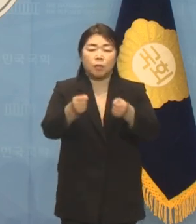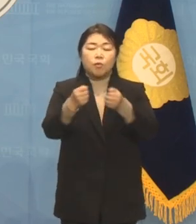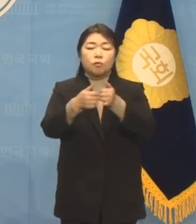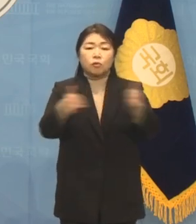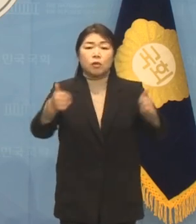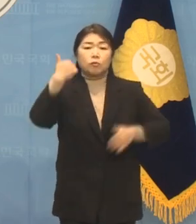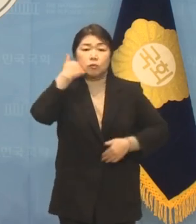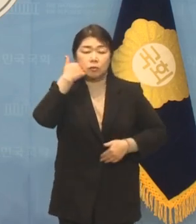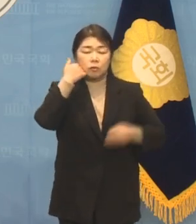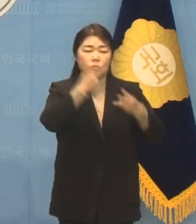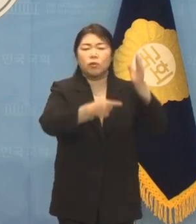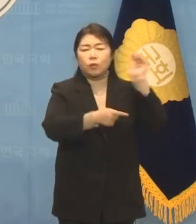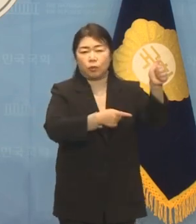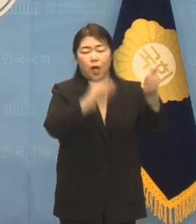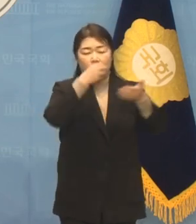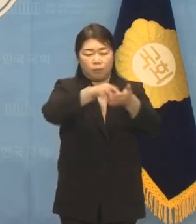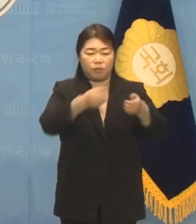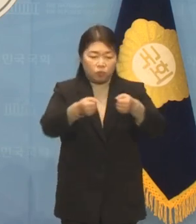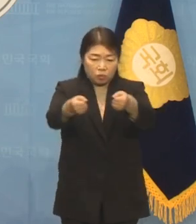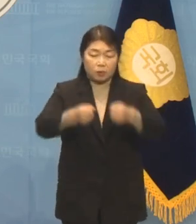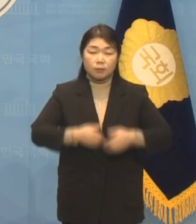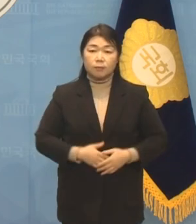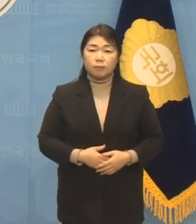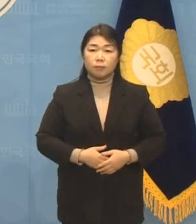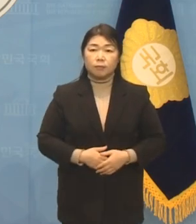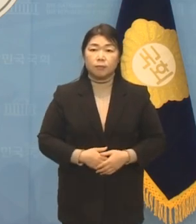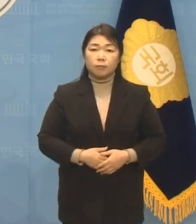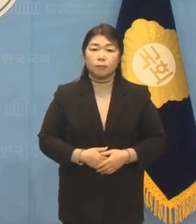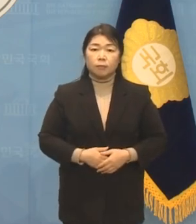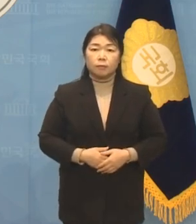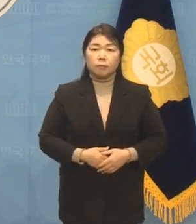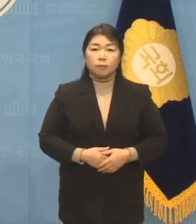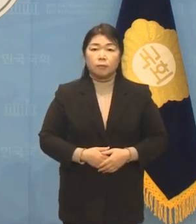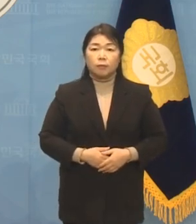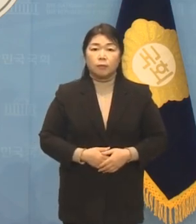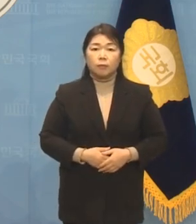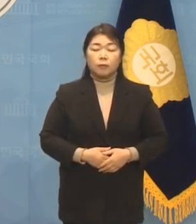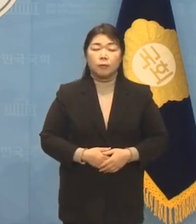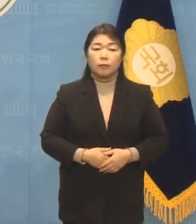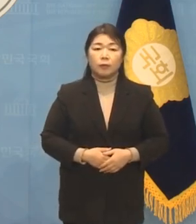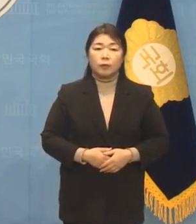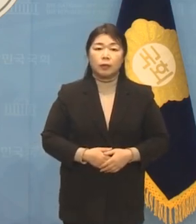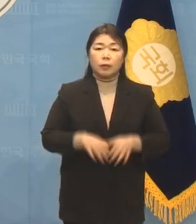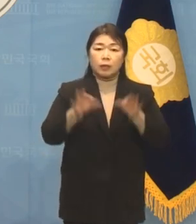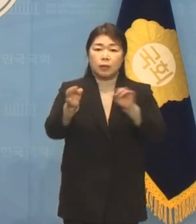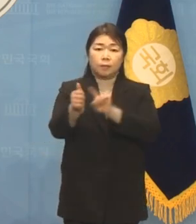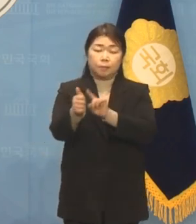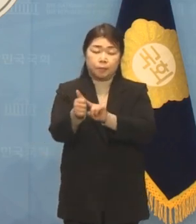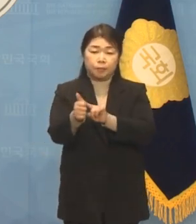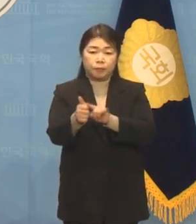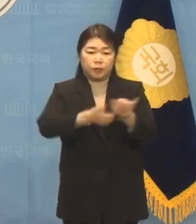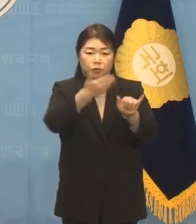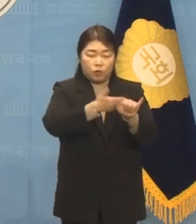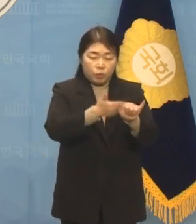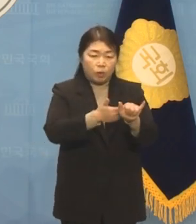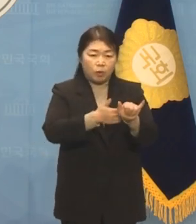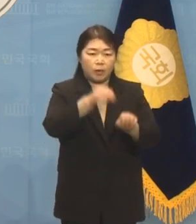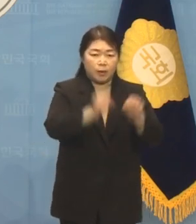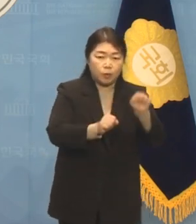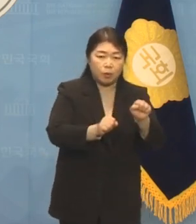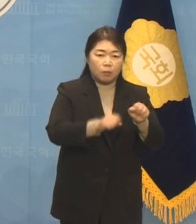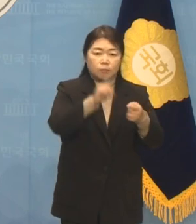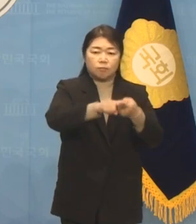윤석열 대통령은 본인의 왜곡된 역사관과 안보관을 내세우기 위해 김 원장의 극우 유튜버 같은